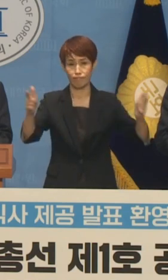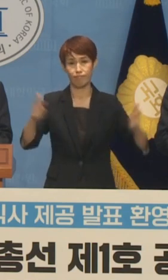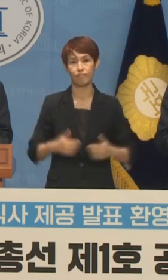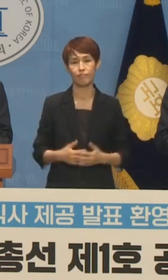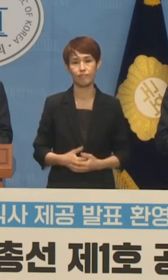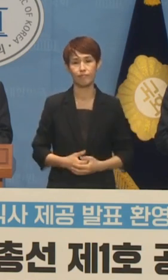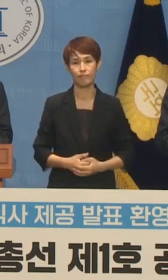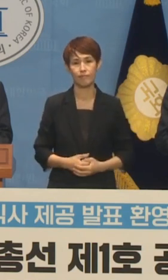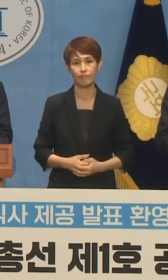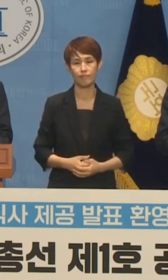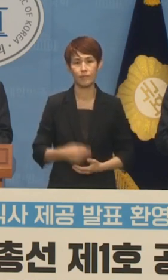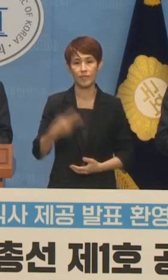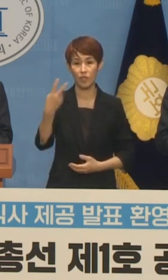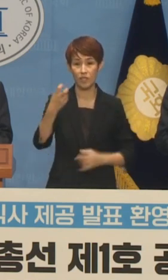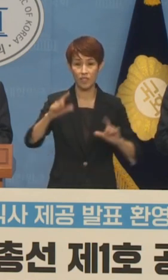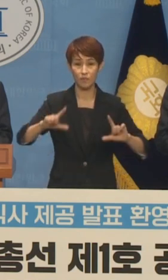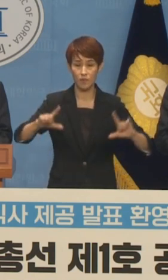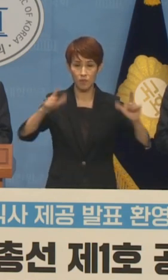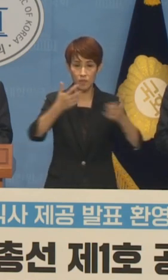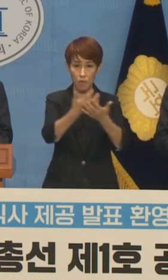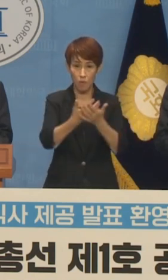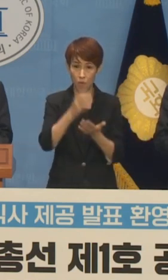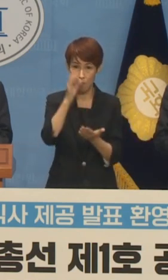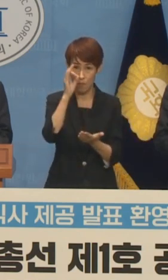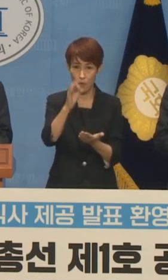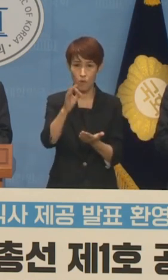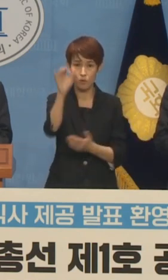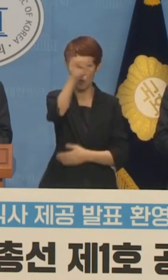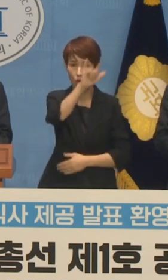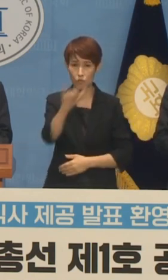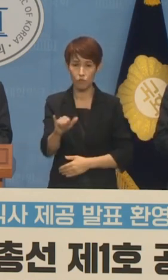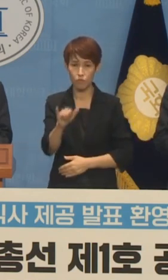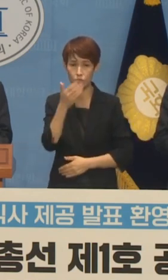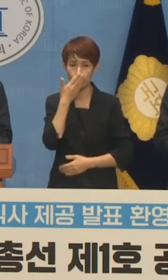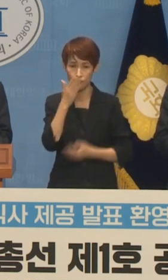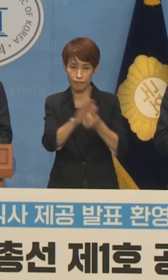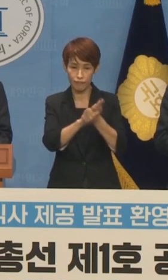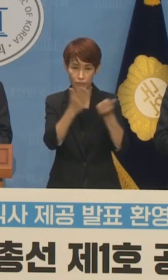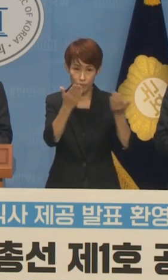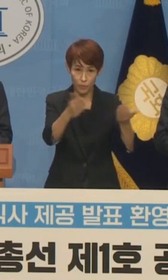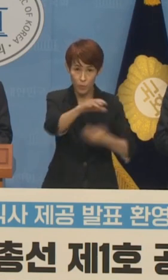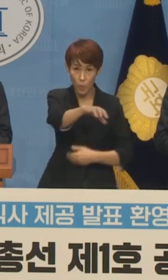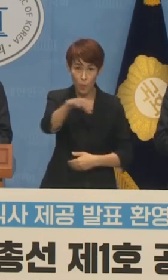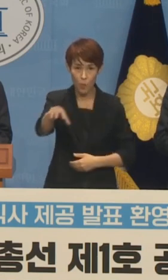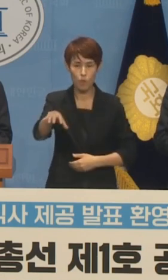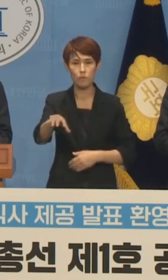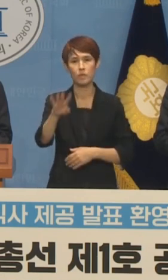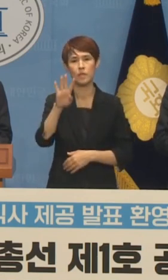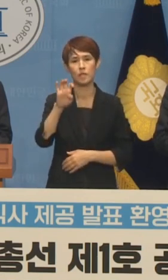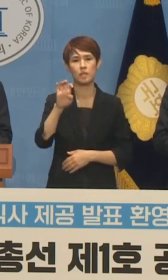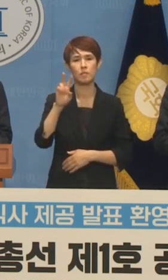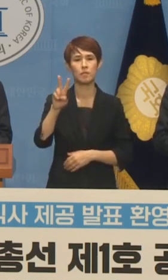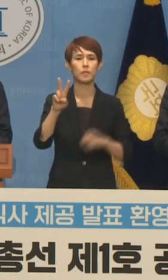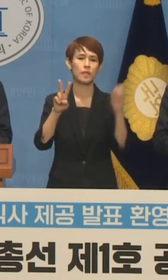컸습니다. 2020년 자료를 기준으로 전국에서 급식이 이루어지는 경로당 또한 42%에